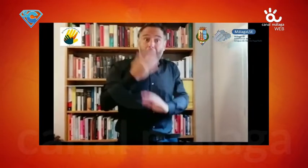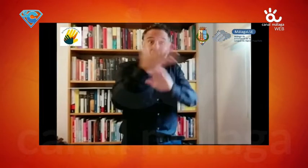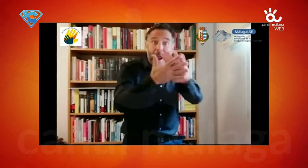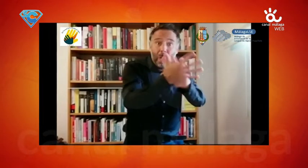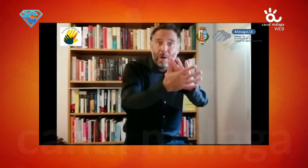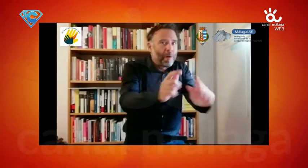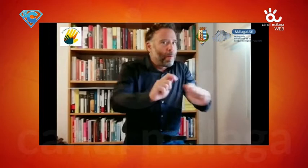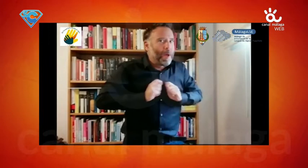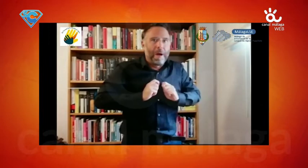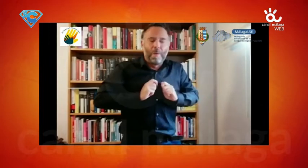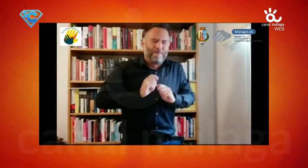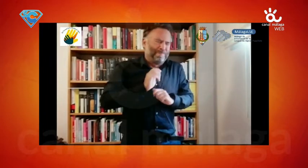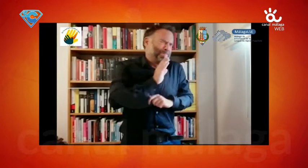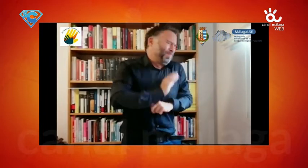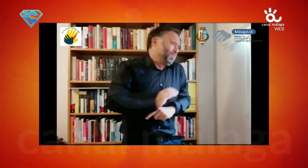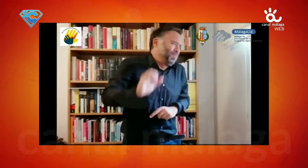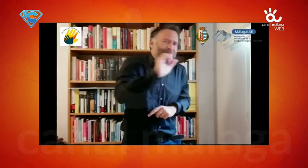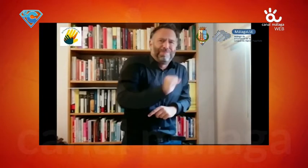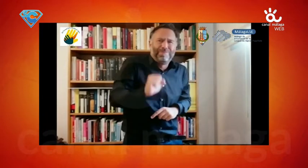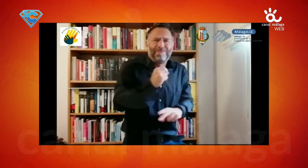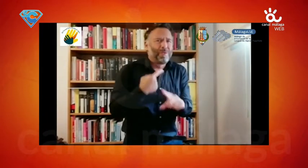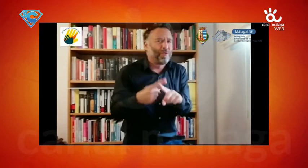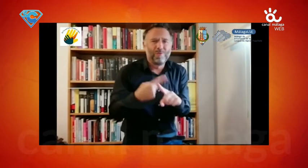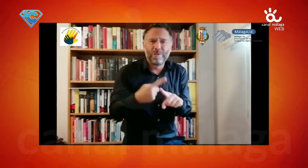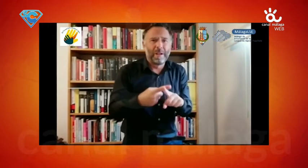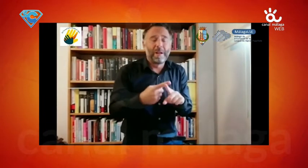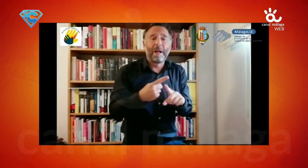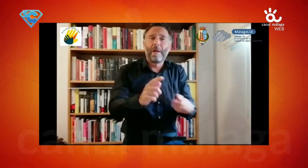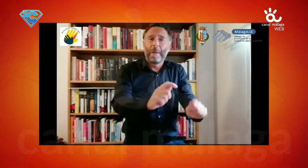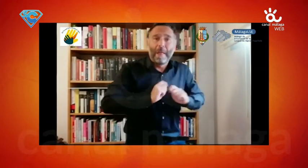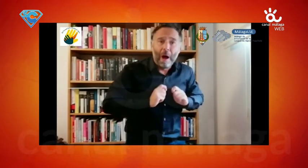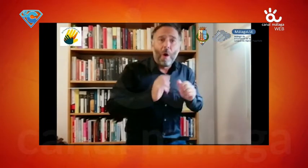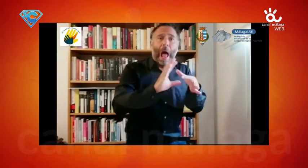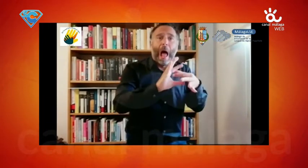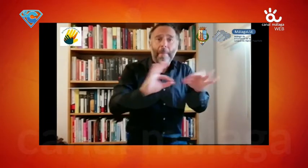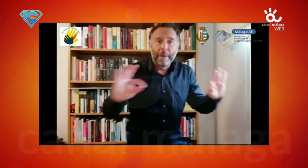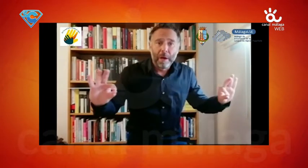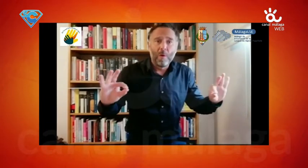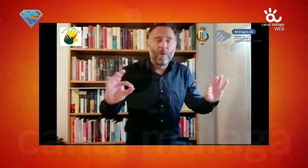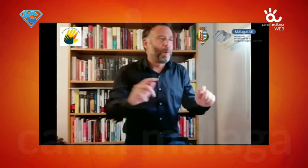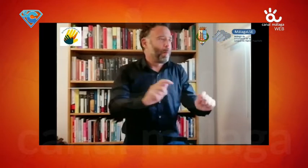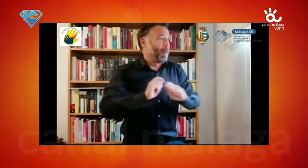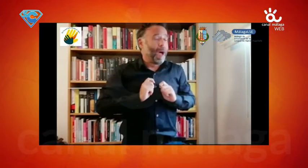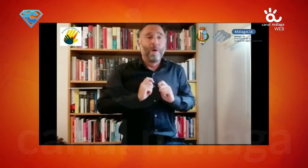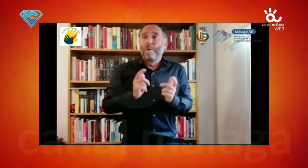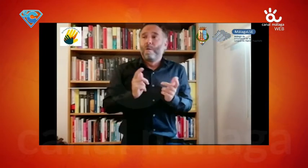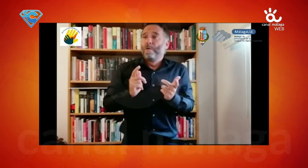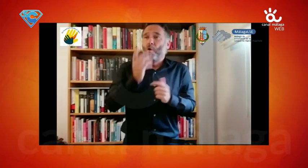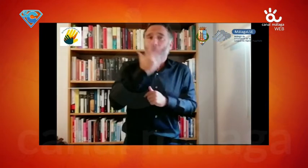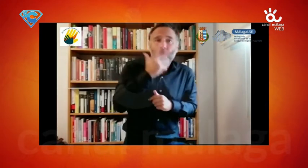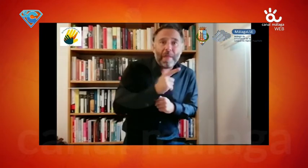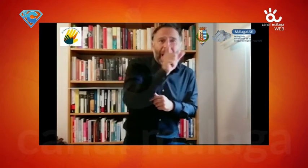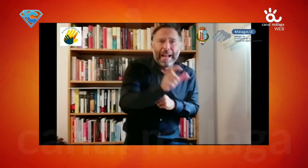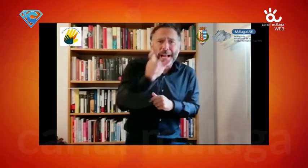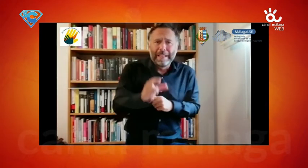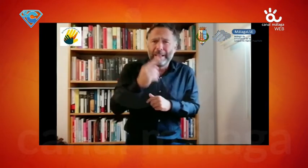La lengua de signos me ha dado momentos maravillosos. Me ha dado amigos, me ha dado conocer